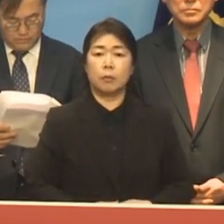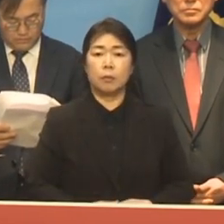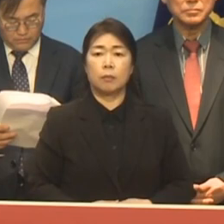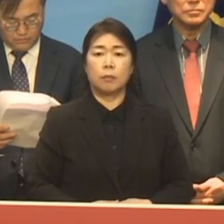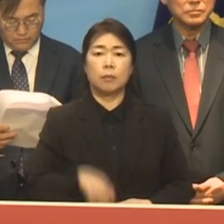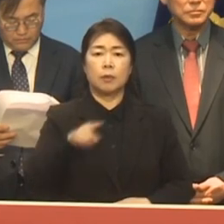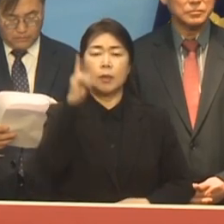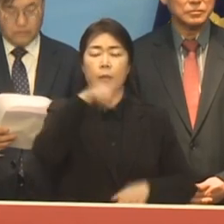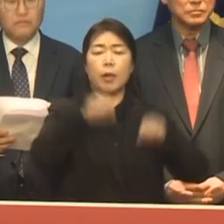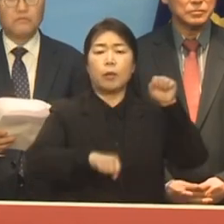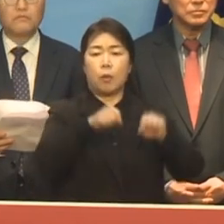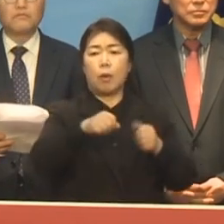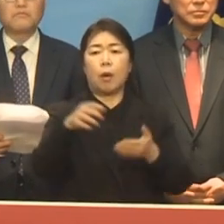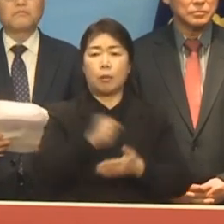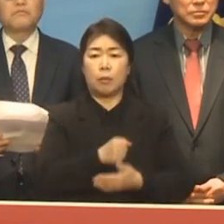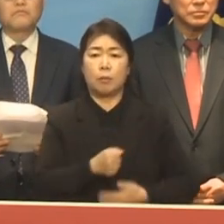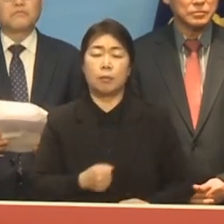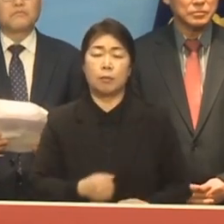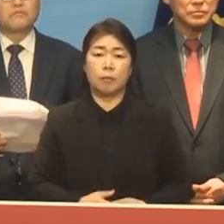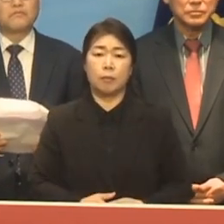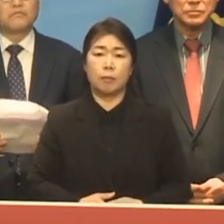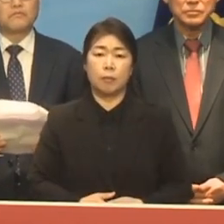저지르고 그에 동조한